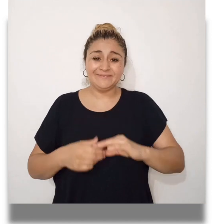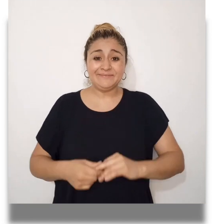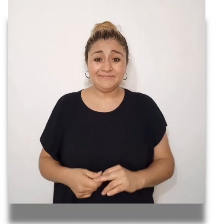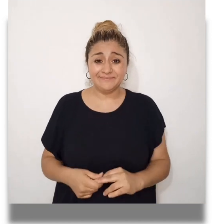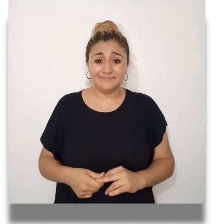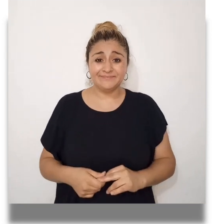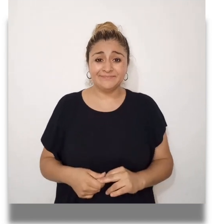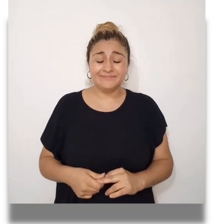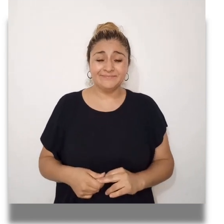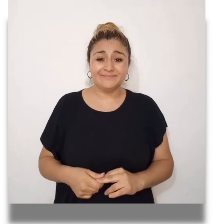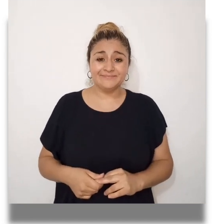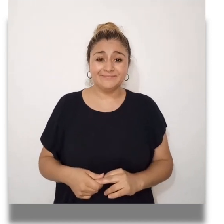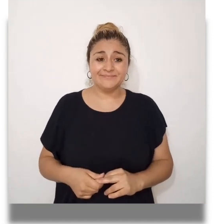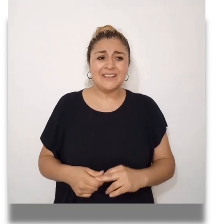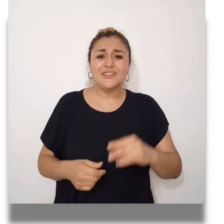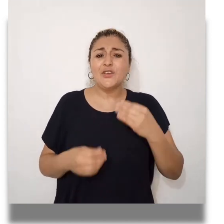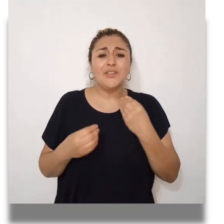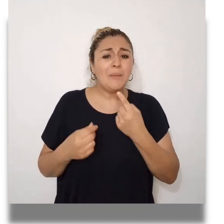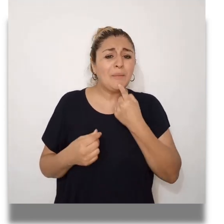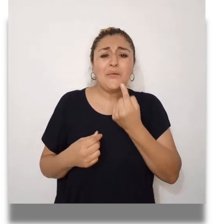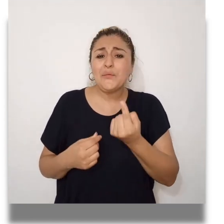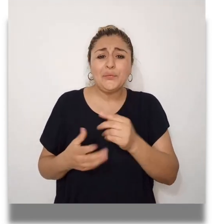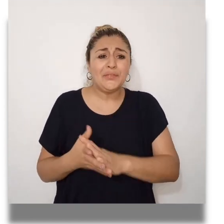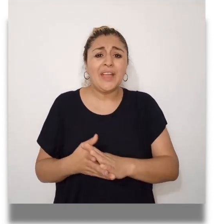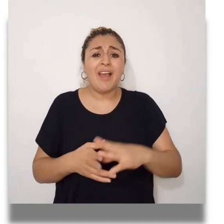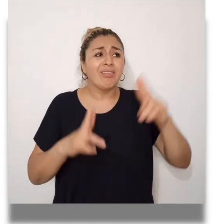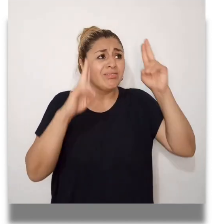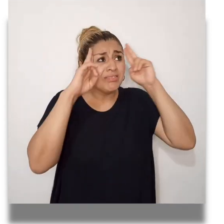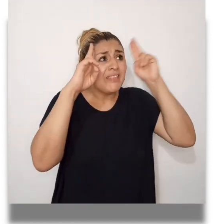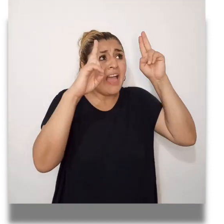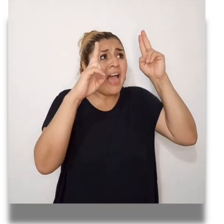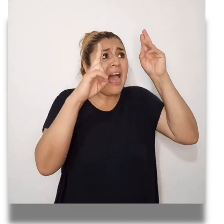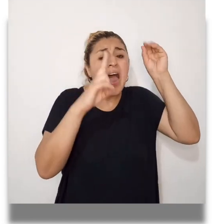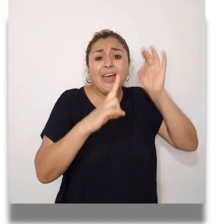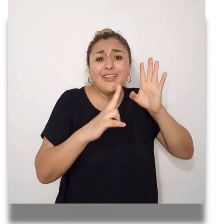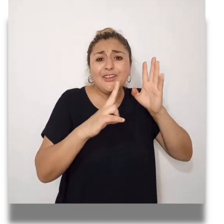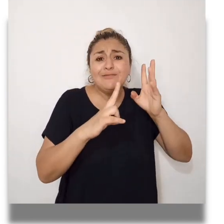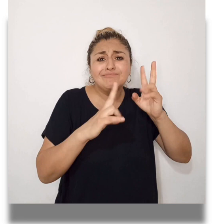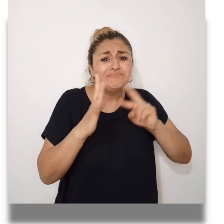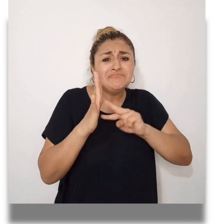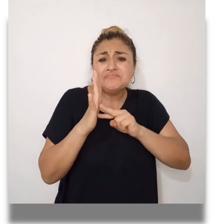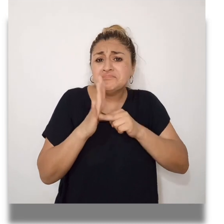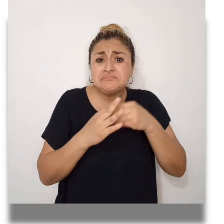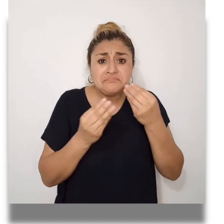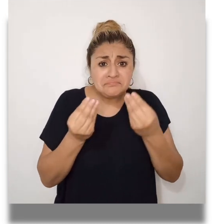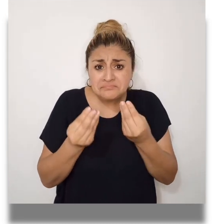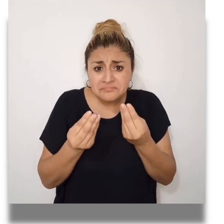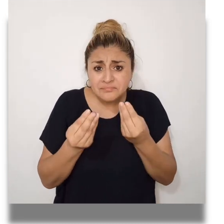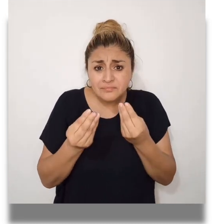¿Qué es el temor de Dios? On ne peut pas définir la crainte de Dieu avec une